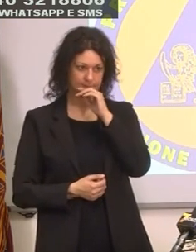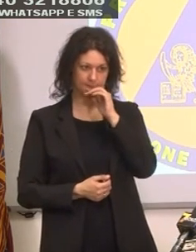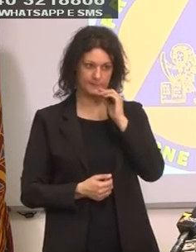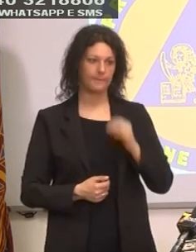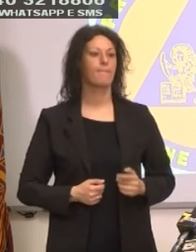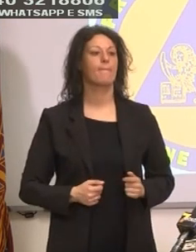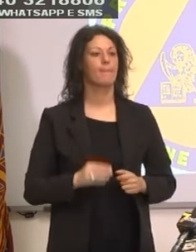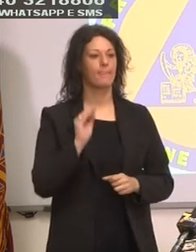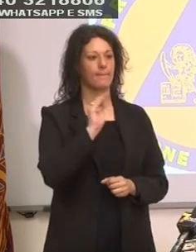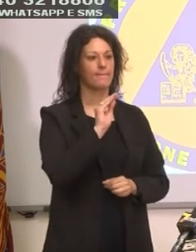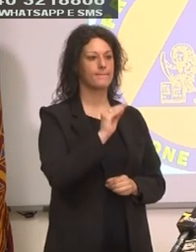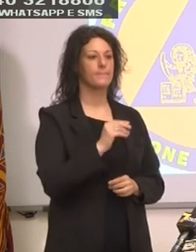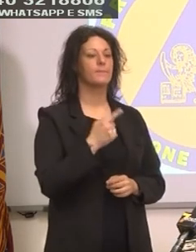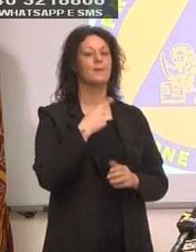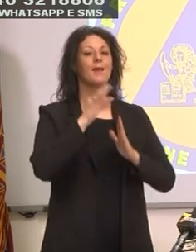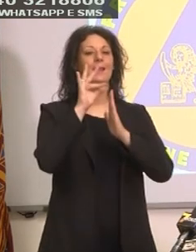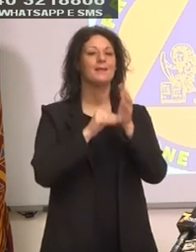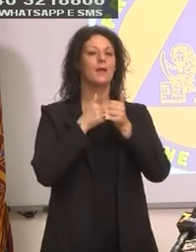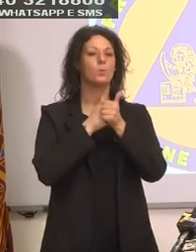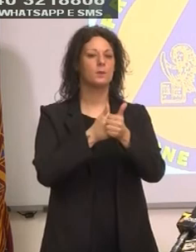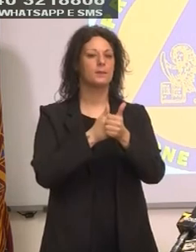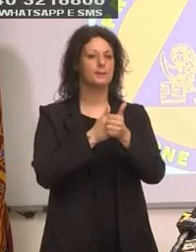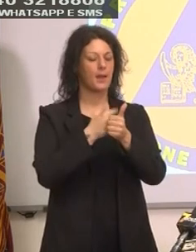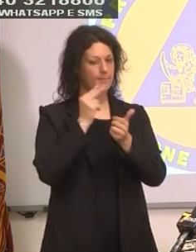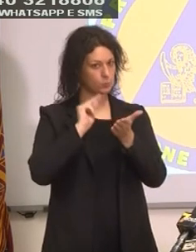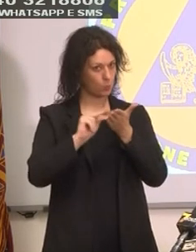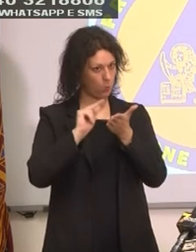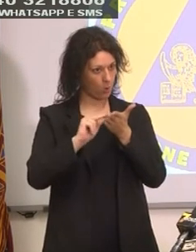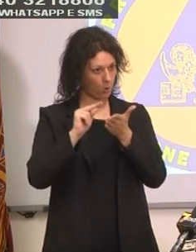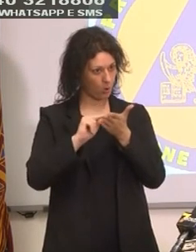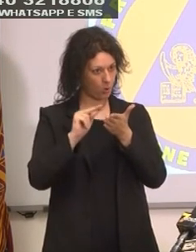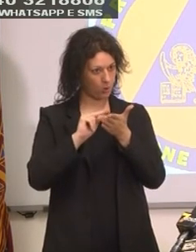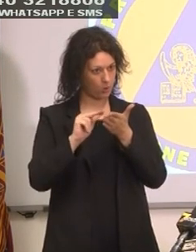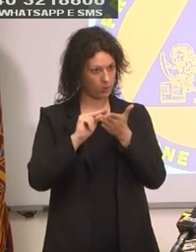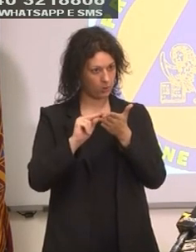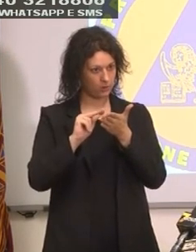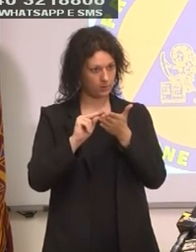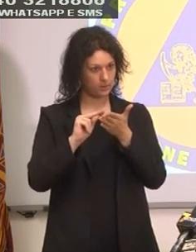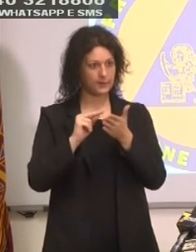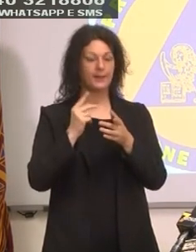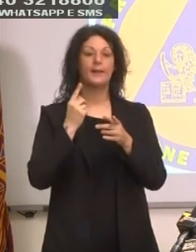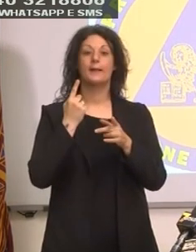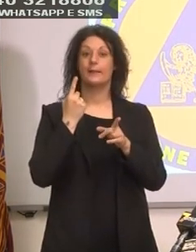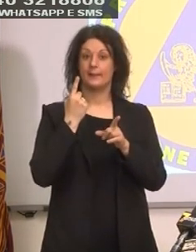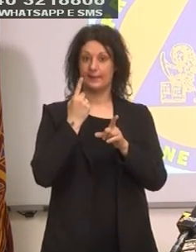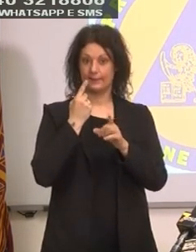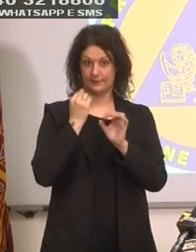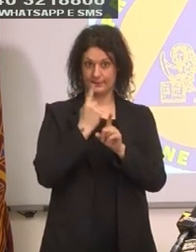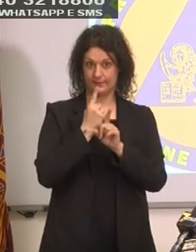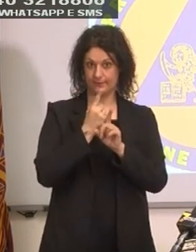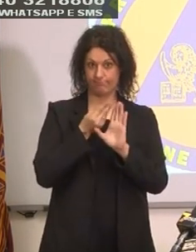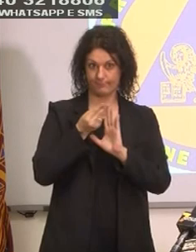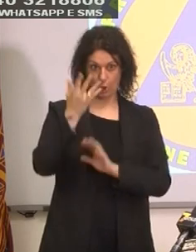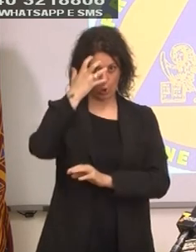Allora, volevo capire una cosa, queste linee guida sulla scuola, quindi devono essere oggetto di un recepimento da parte sì. del governo,